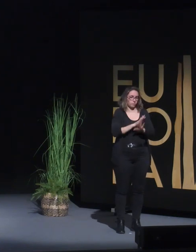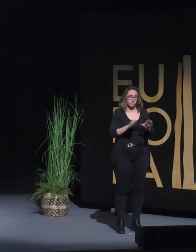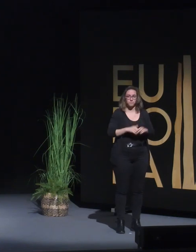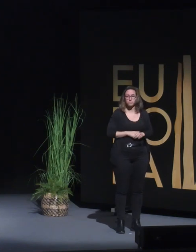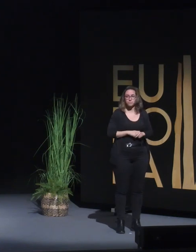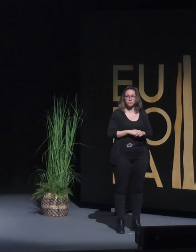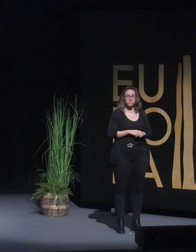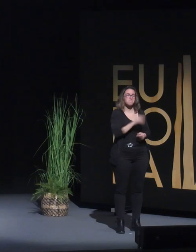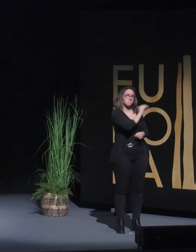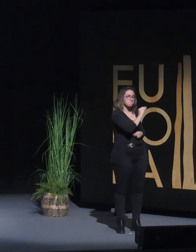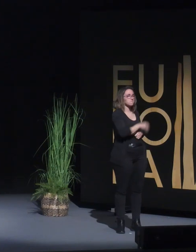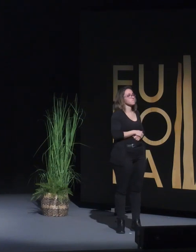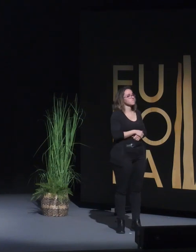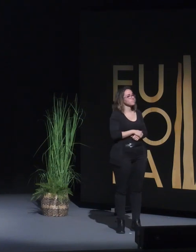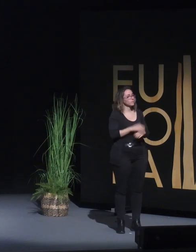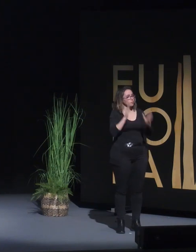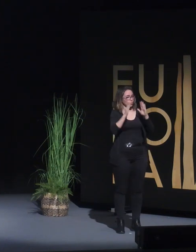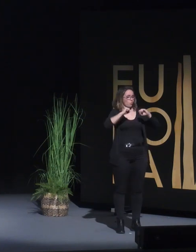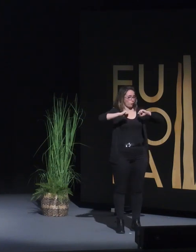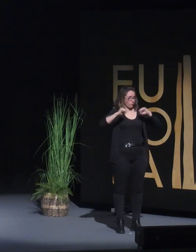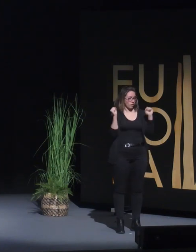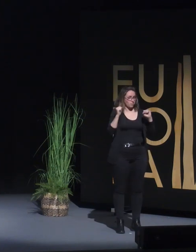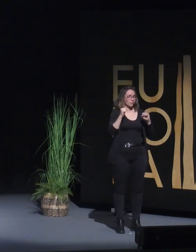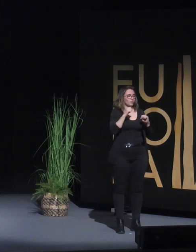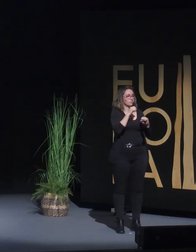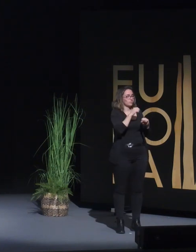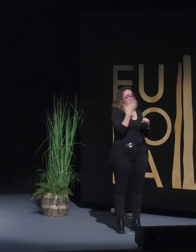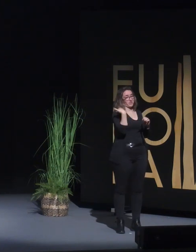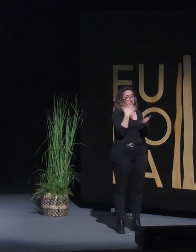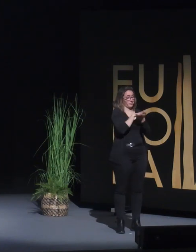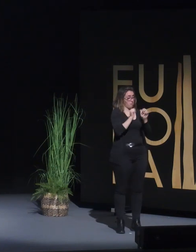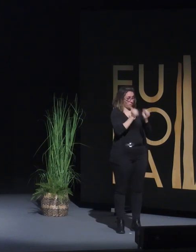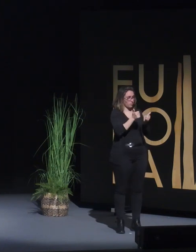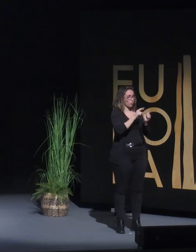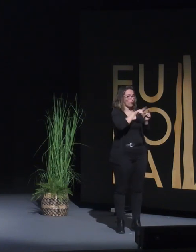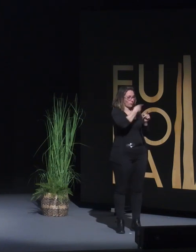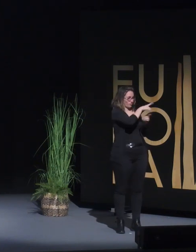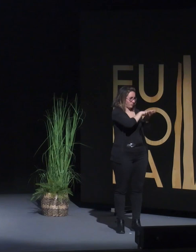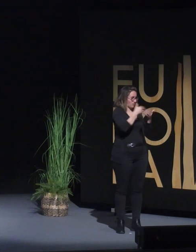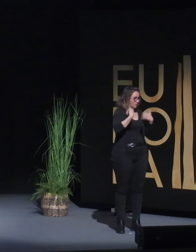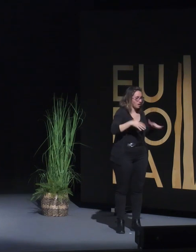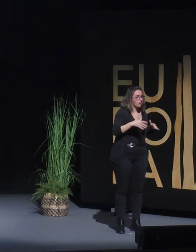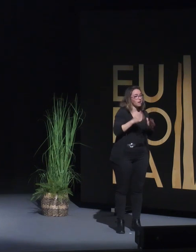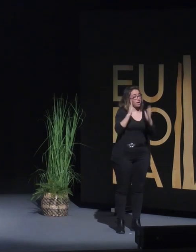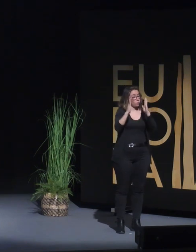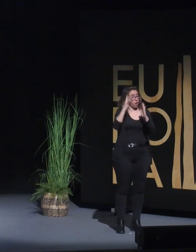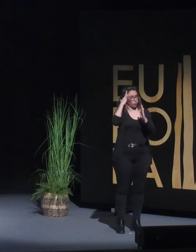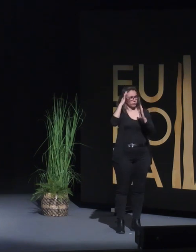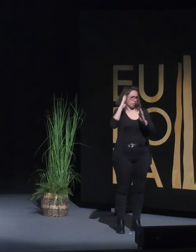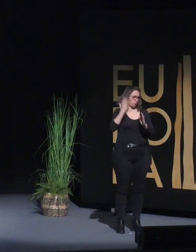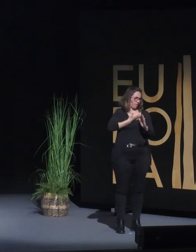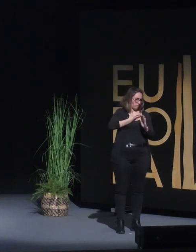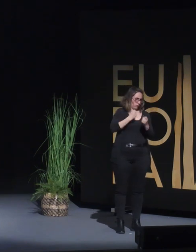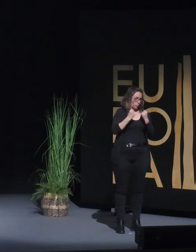confinamiento... decía yo al principio y luego has andado un poco, ¿no?, en cómo afecta, por ejemplo, a la gente más adolescente, pero también